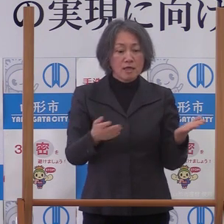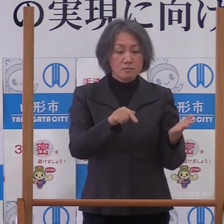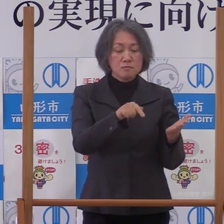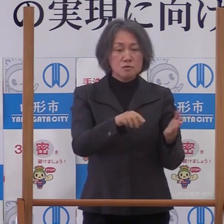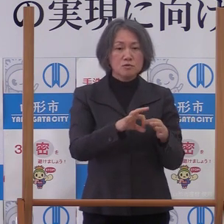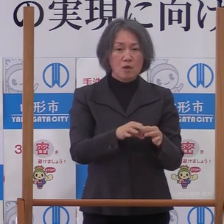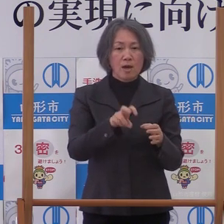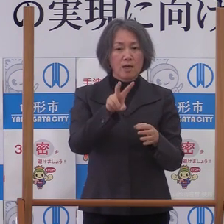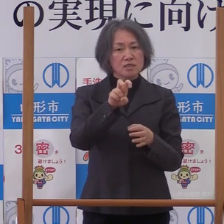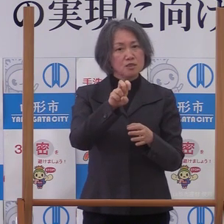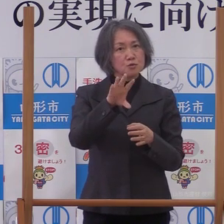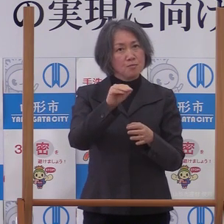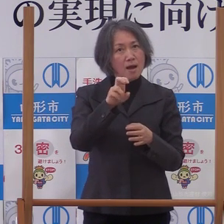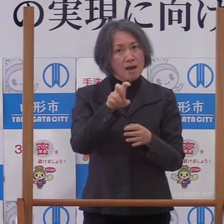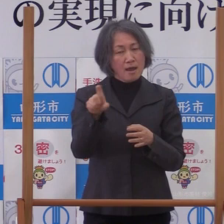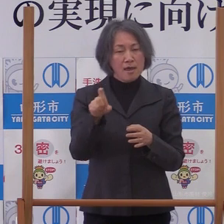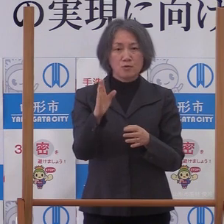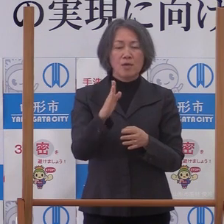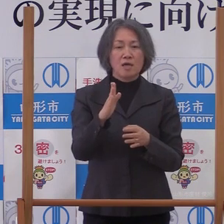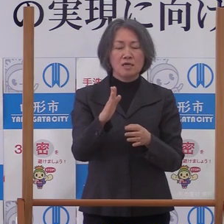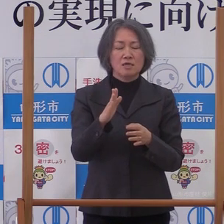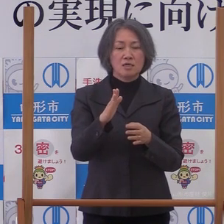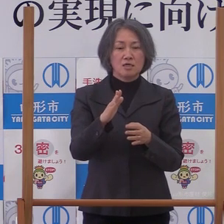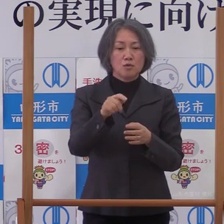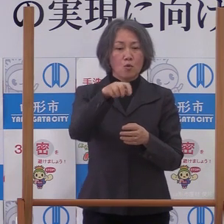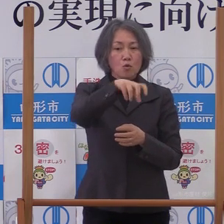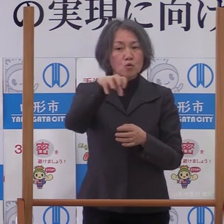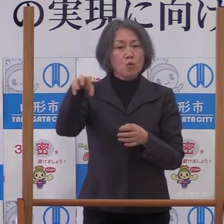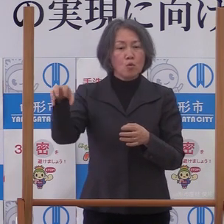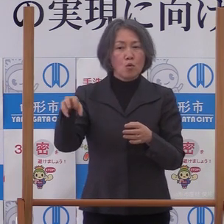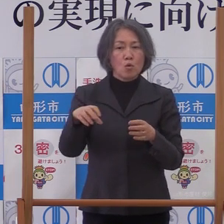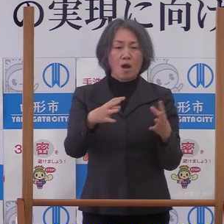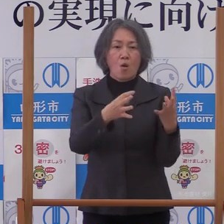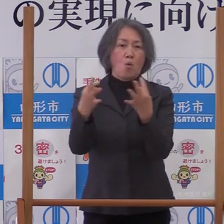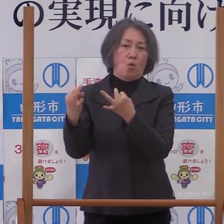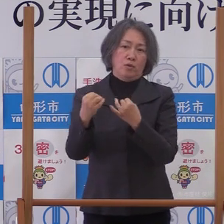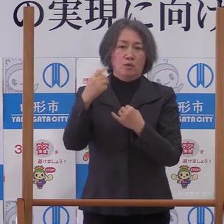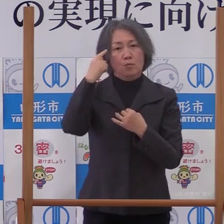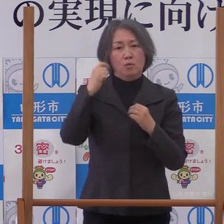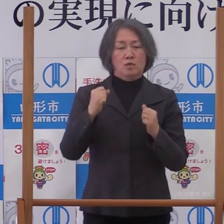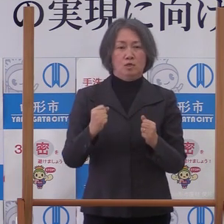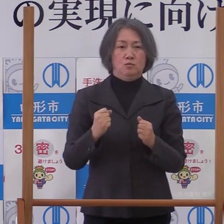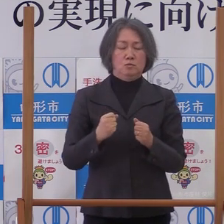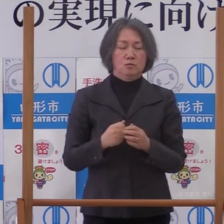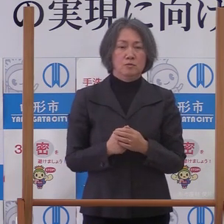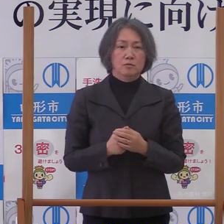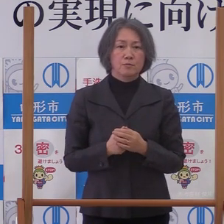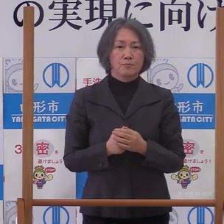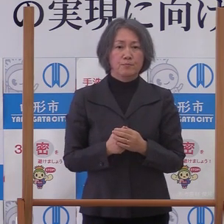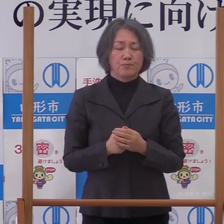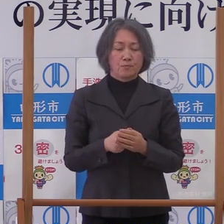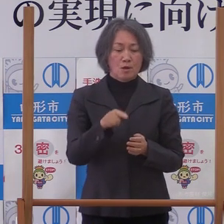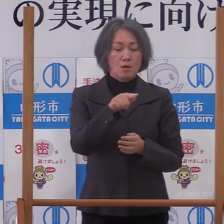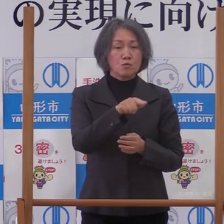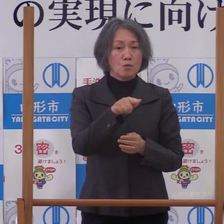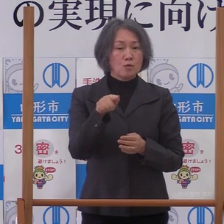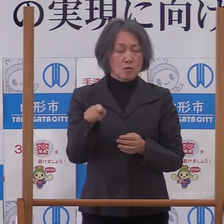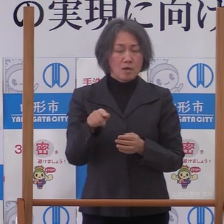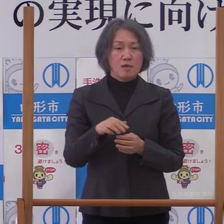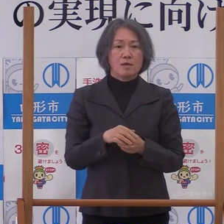体20万円ぐらいが多分自治体で多いのかなというふうに思っております。それぞれ、